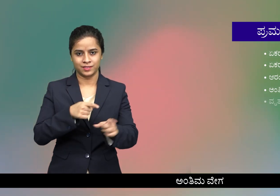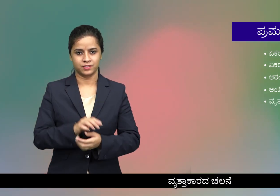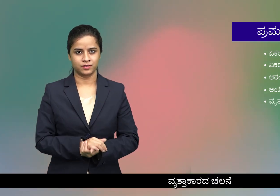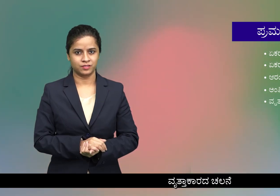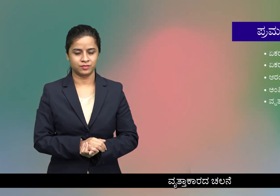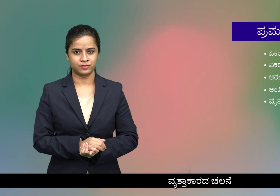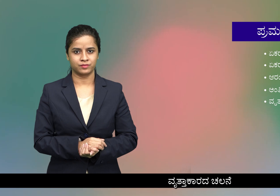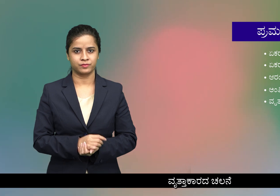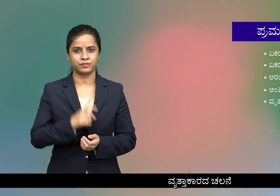ವೃತ್ತಾಕಾರದ ಚಲನೆ.